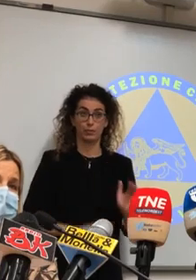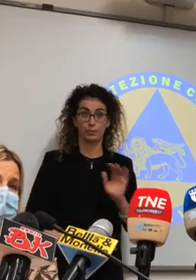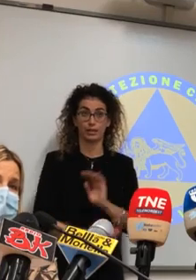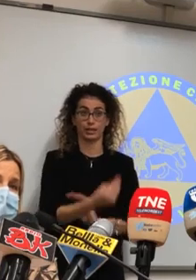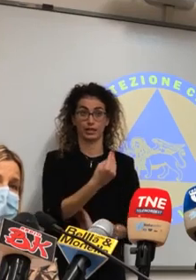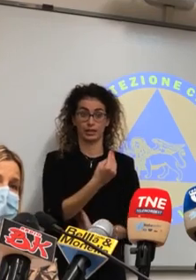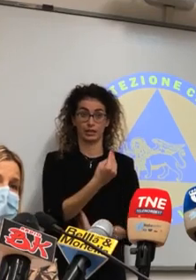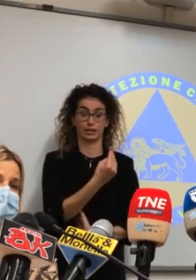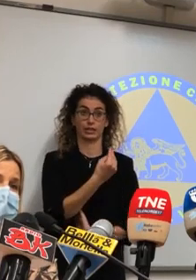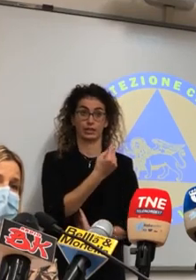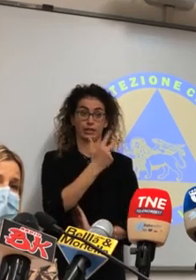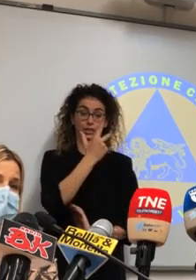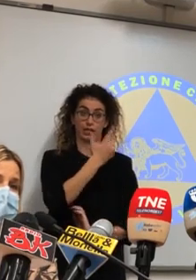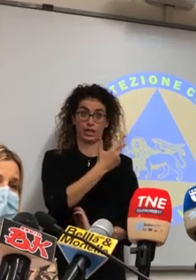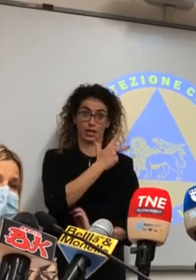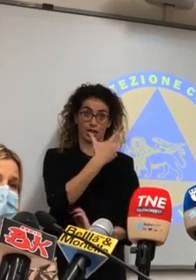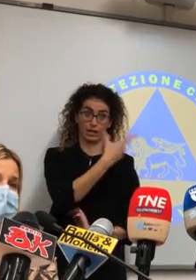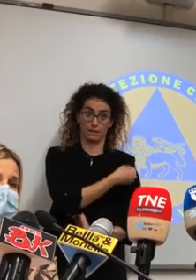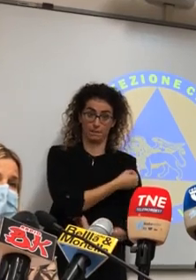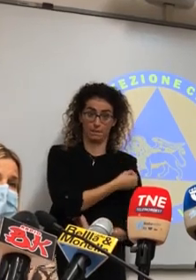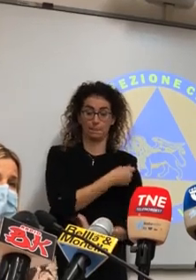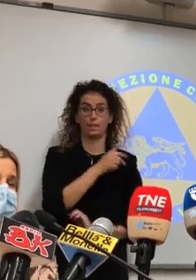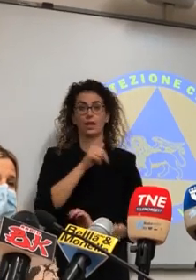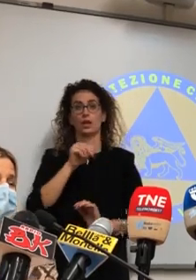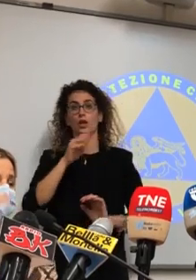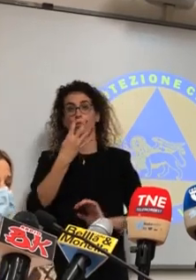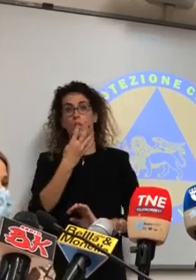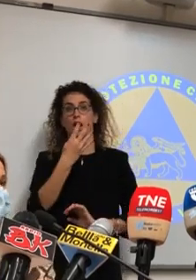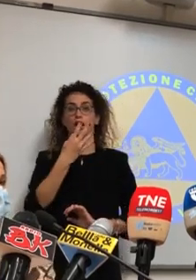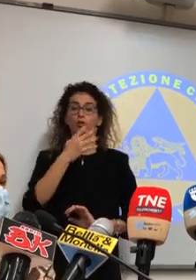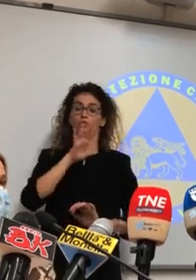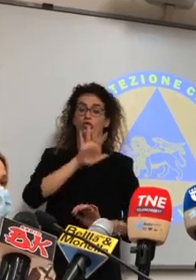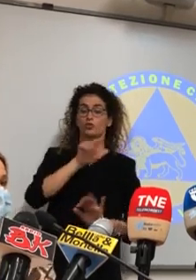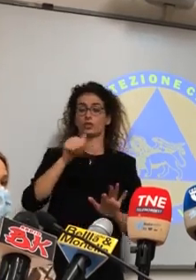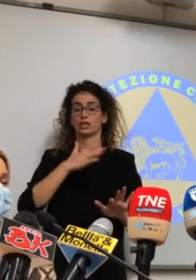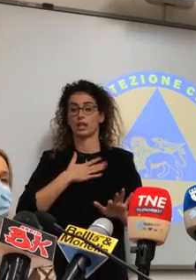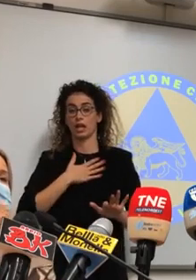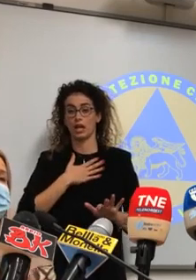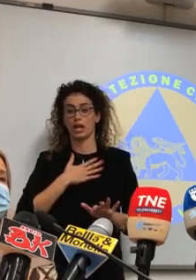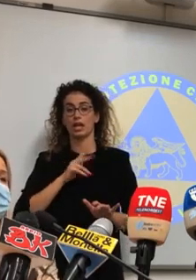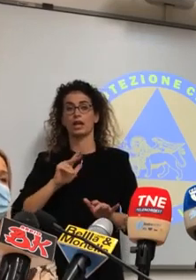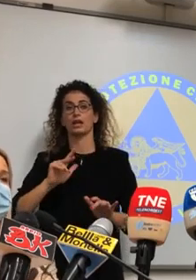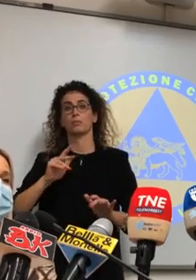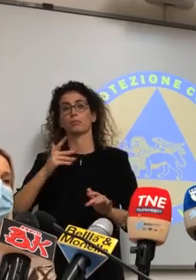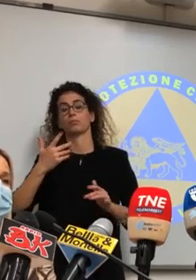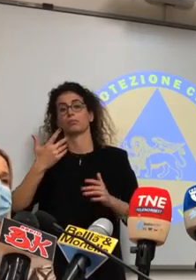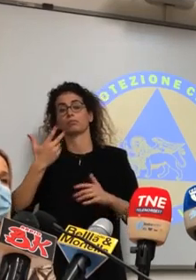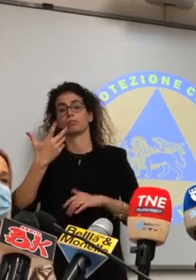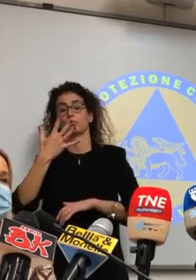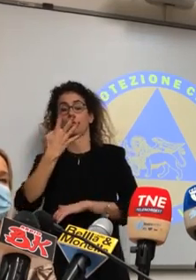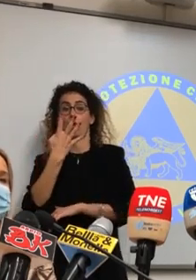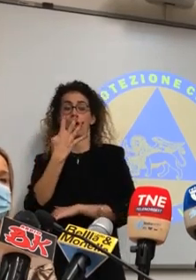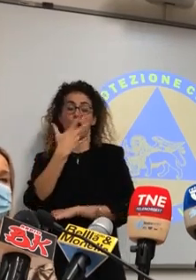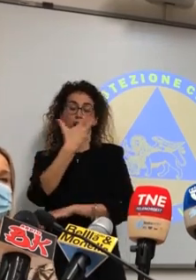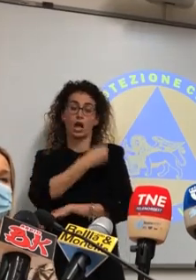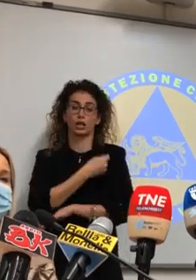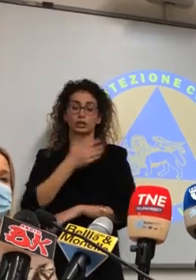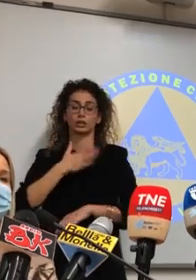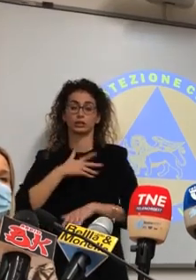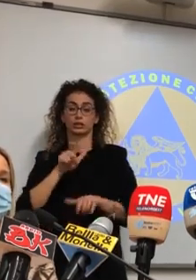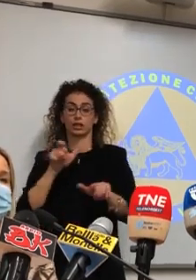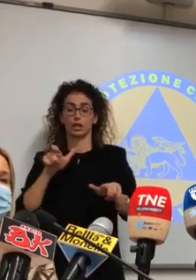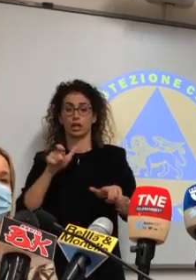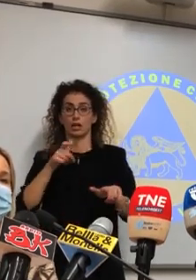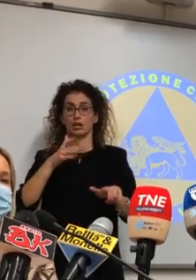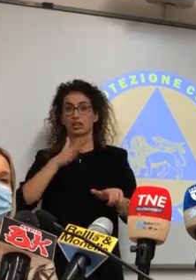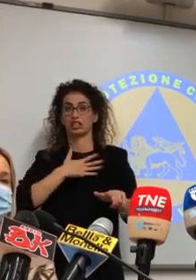dose a 5-6 anni, la quinta dose a 14-15 anni e dopo ogni 10 anni almeno, oppure quando uno